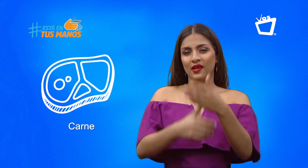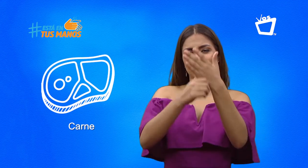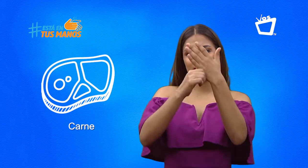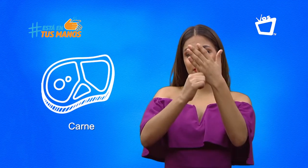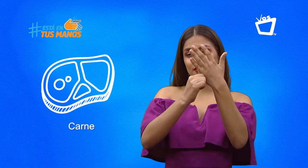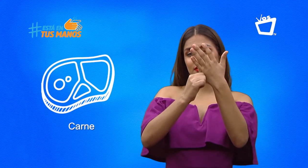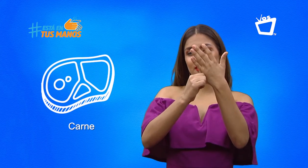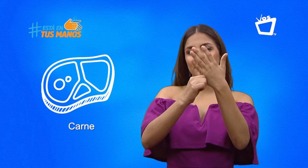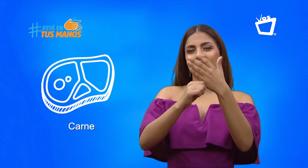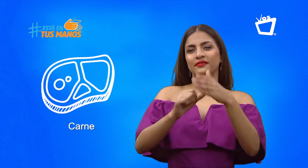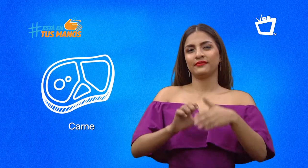carne